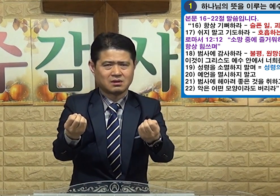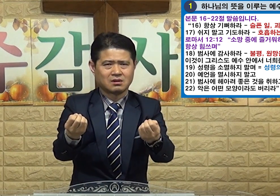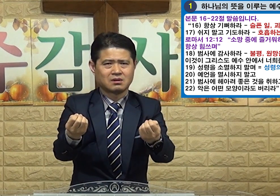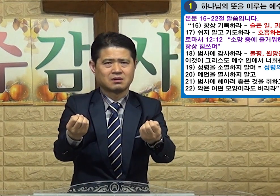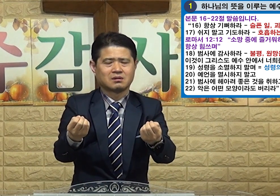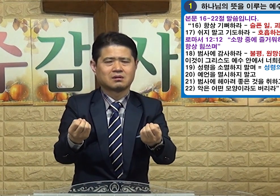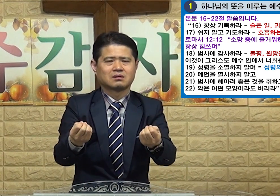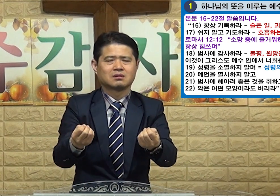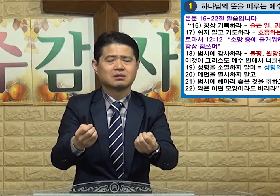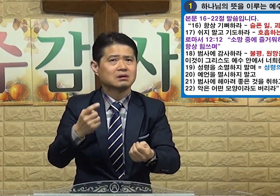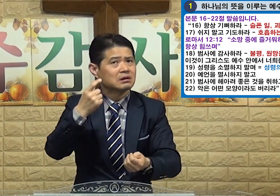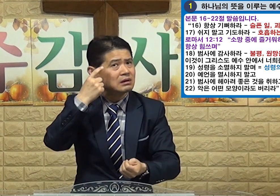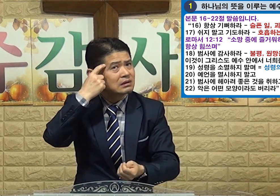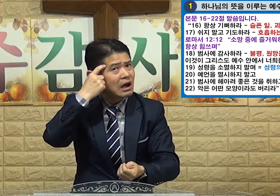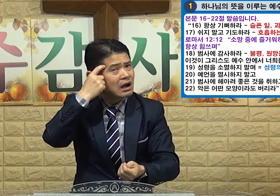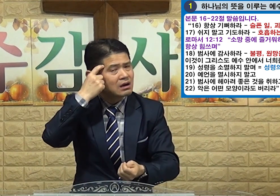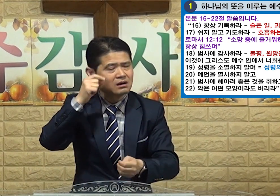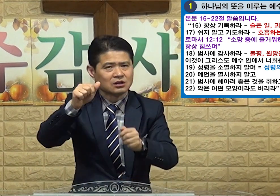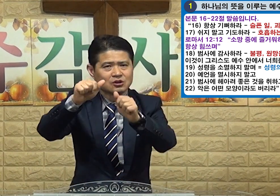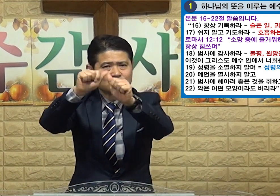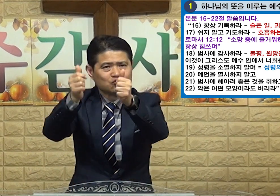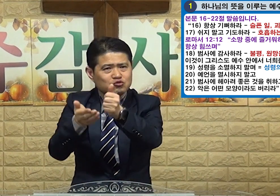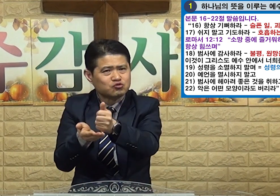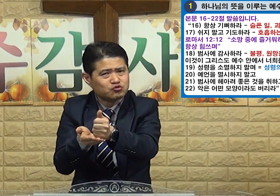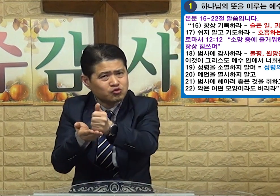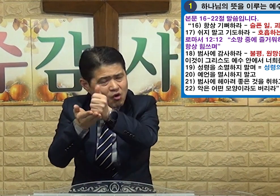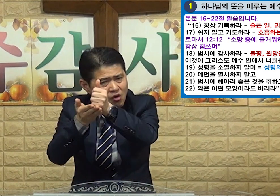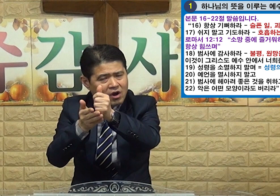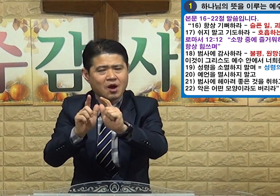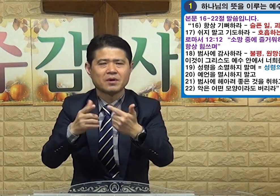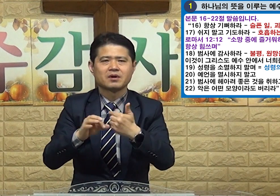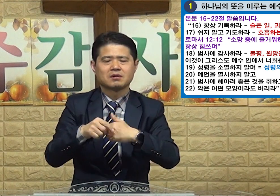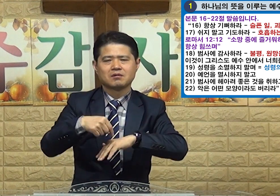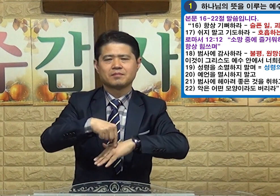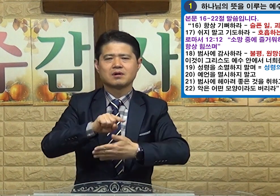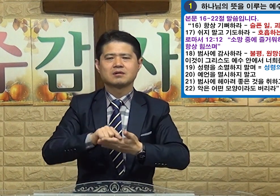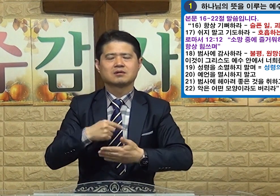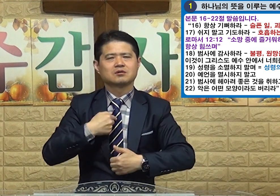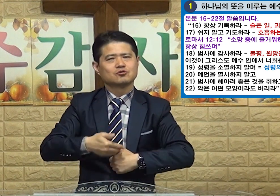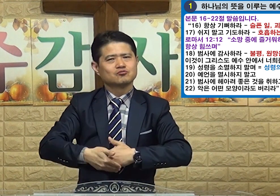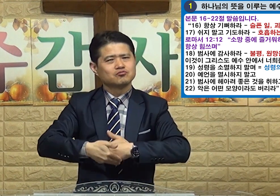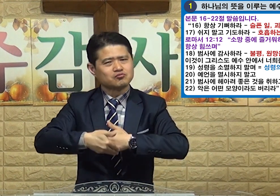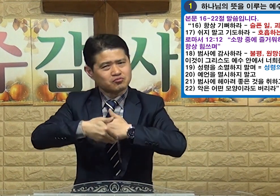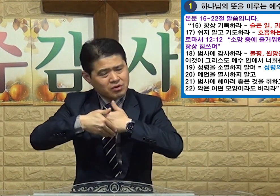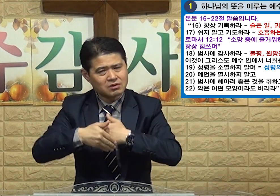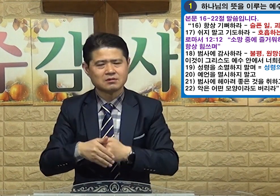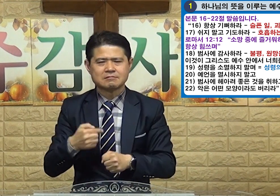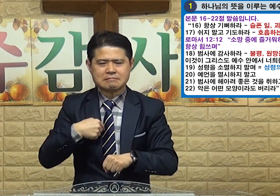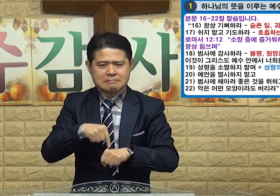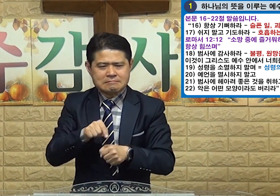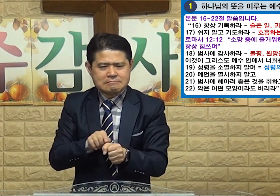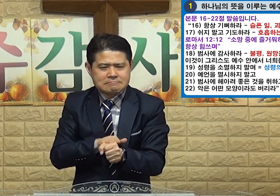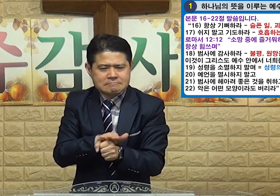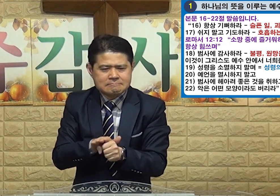그것은 죄가 많습니다. 우리의 생각으로 우상을 만들거나 우리의 마음에 우리를